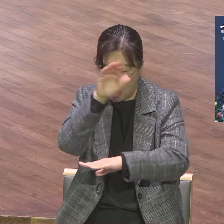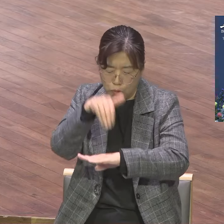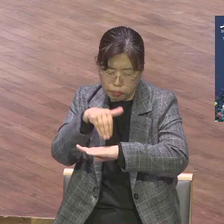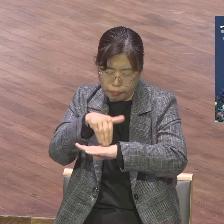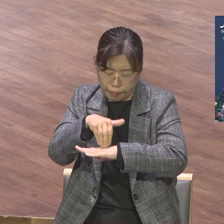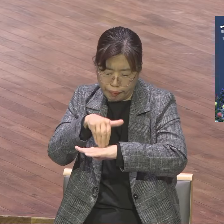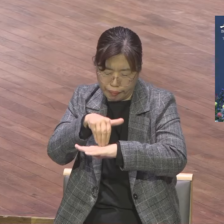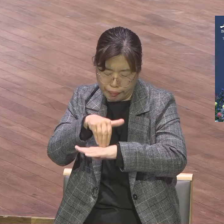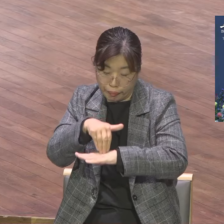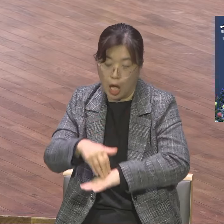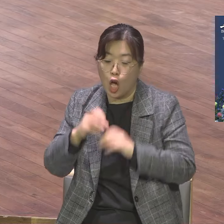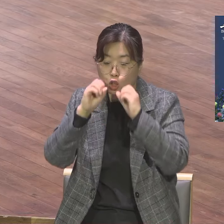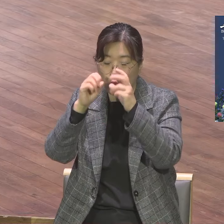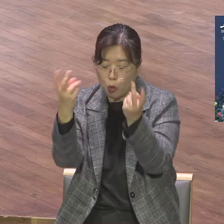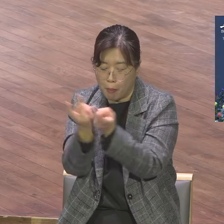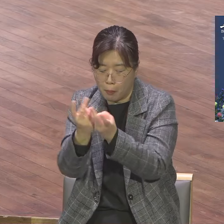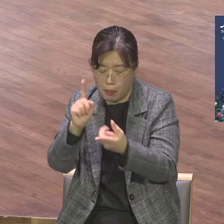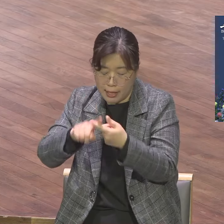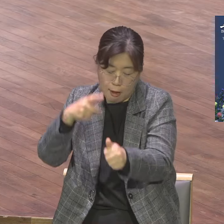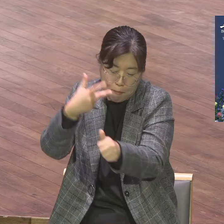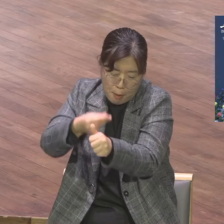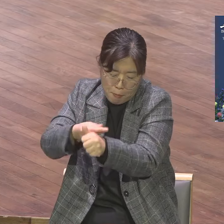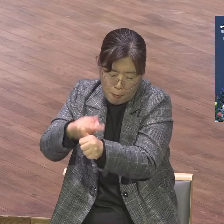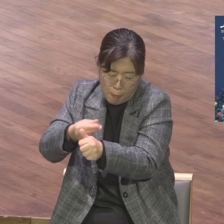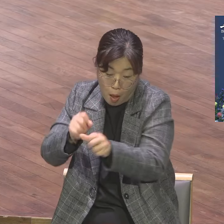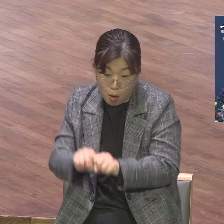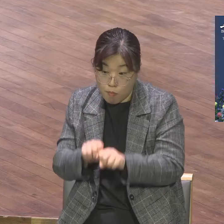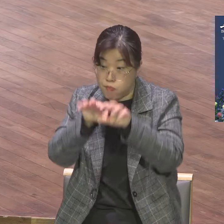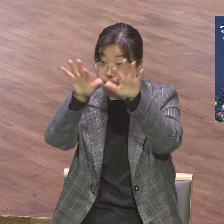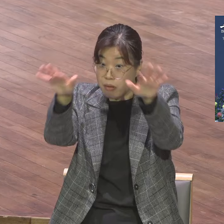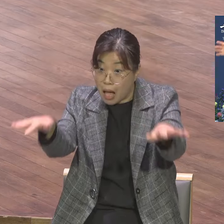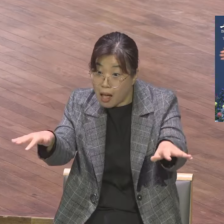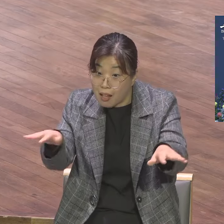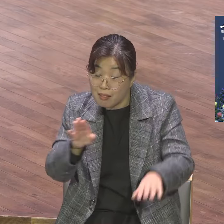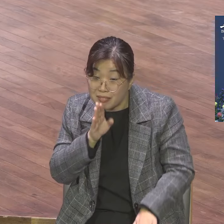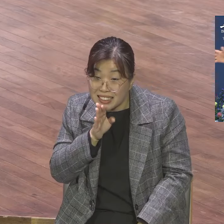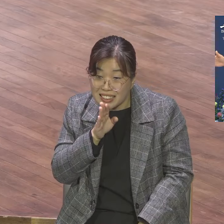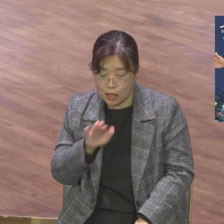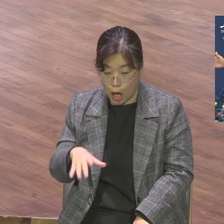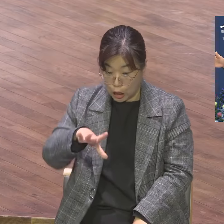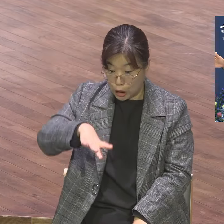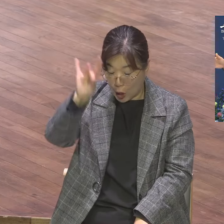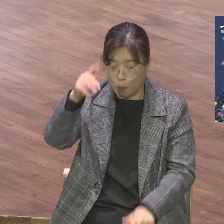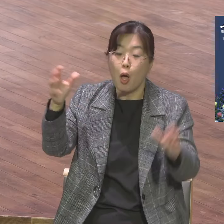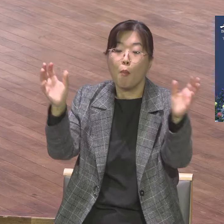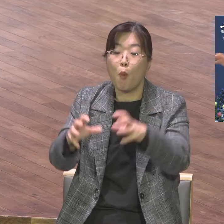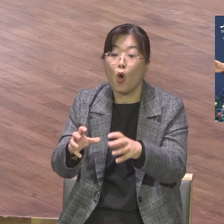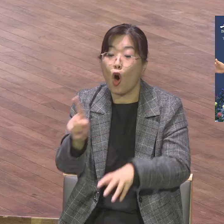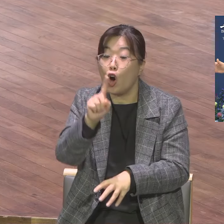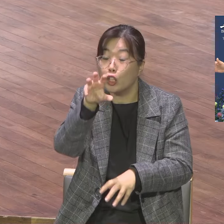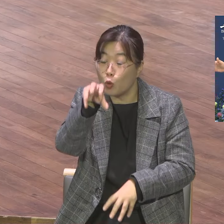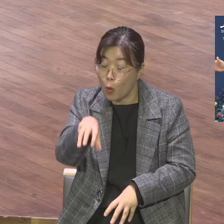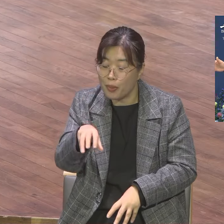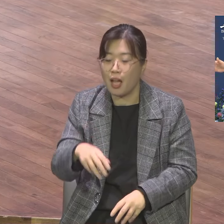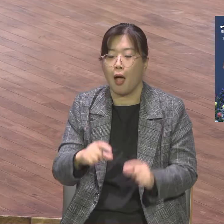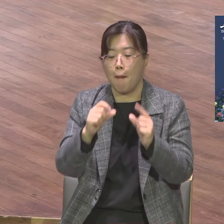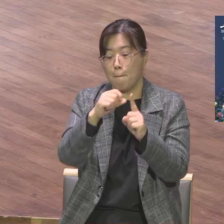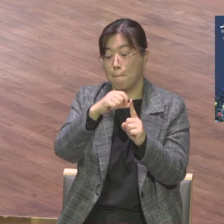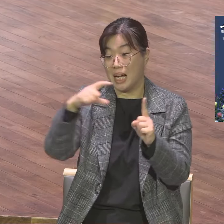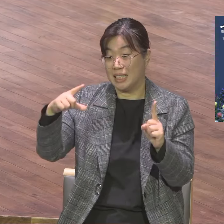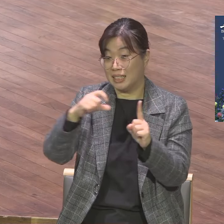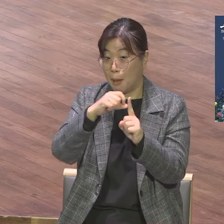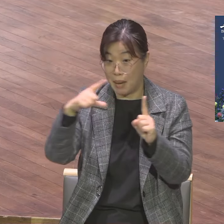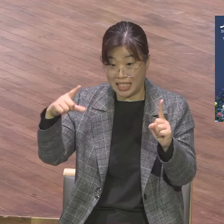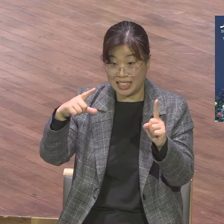불러가 했더니 파키스탄에 와서 한 달 동안 훈련 받은 분들이 이제 파키스탄 가서 DTS를 해요. 그대로 해요. 그대로. 그리고